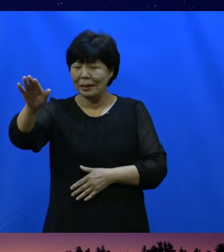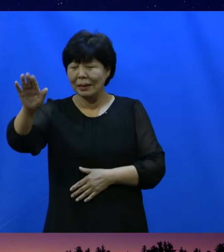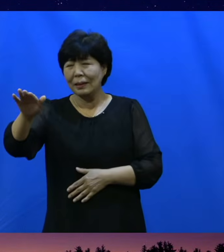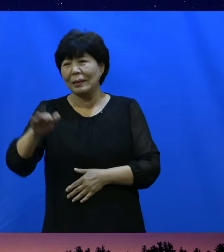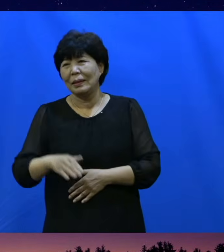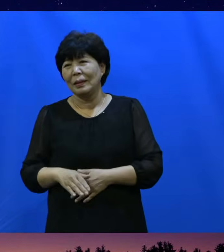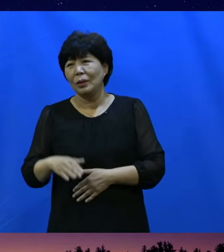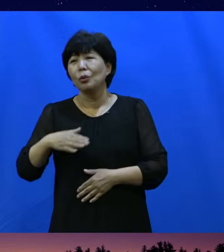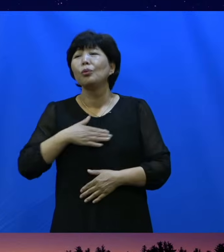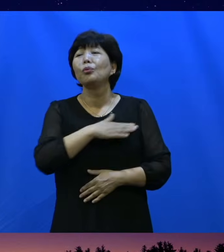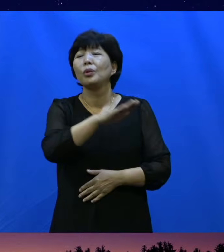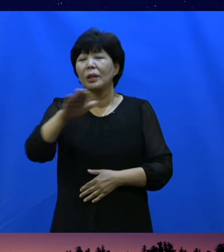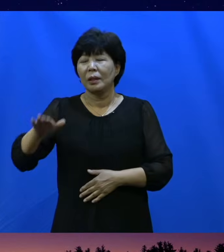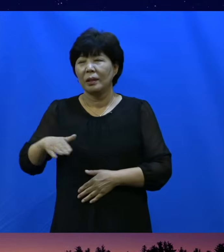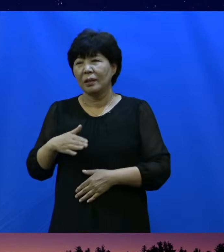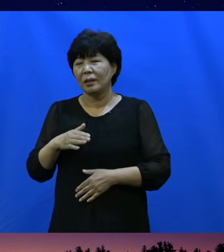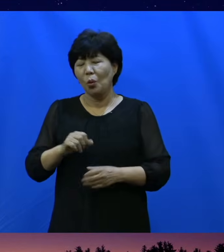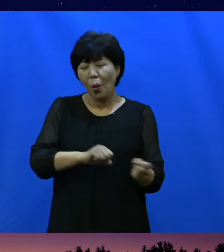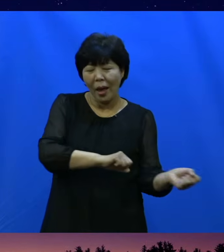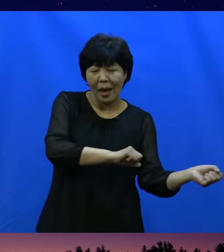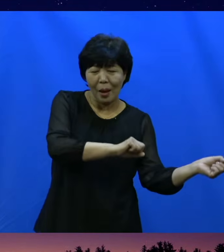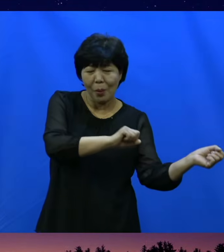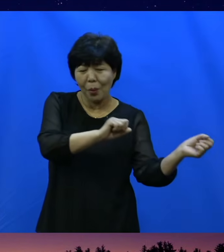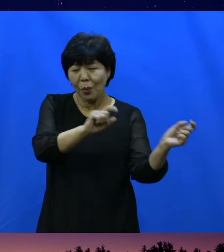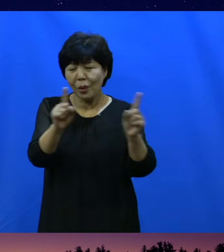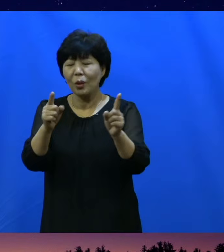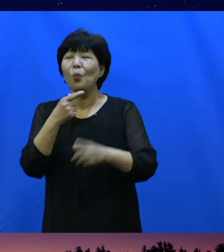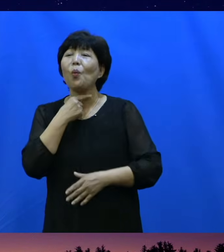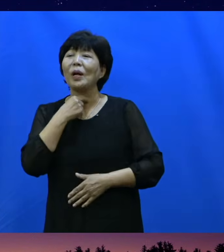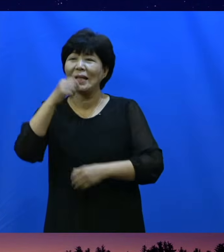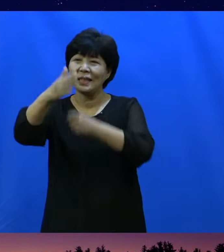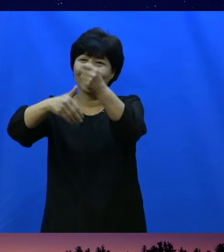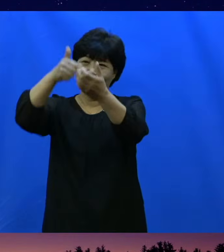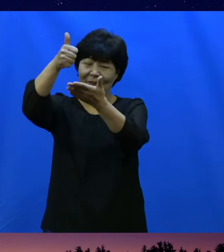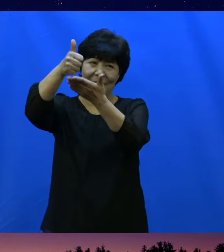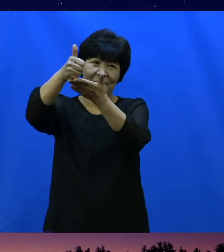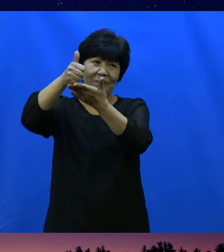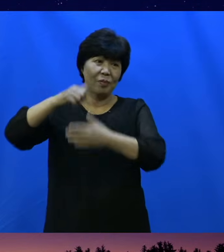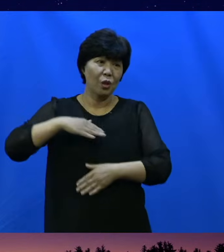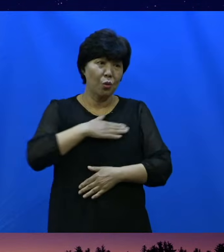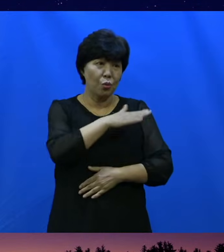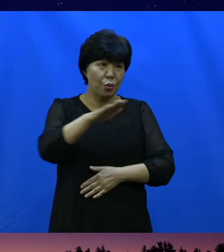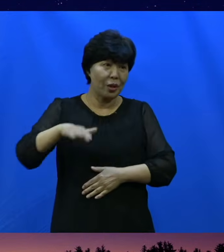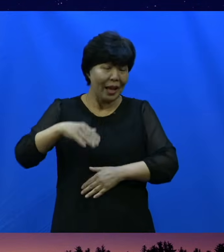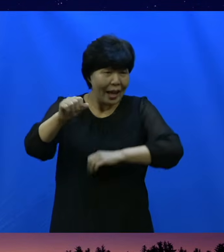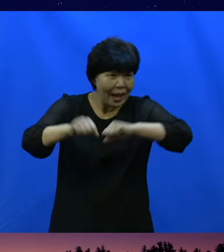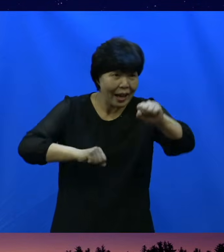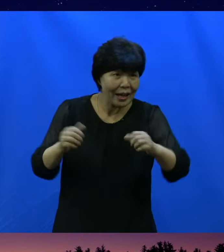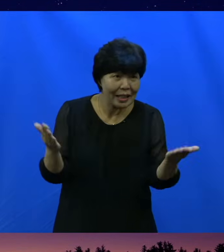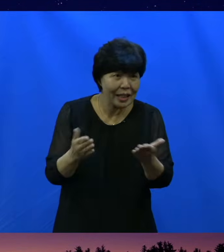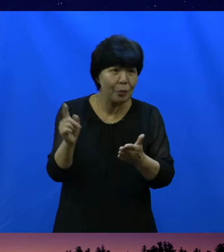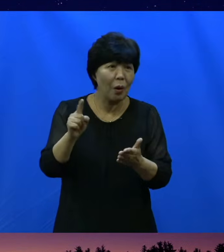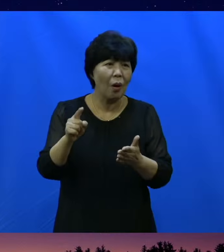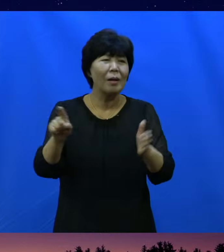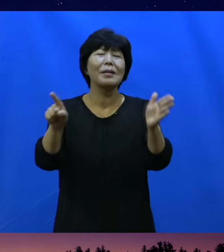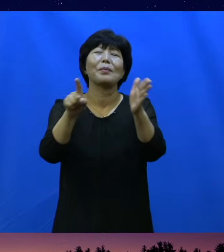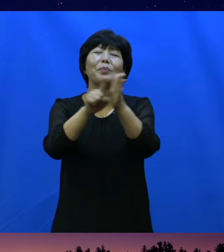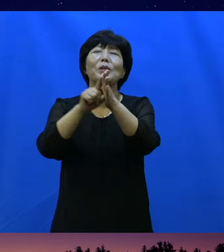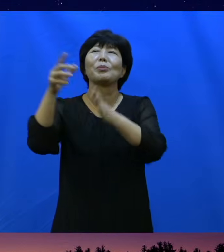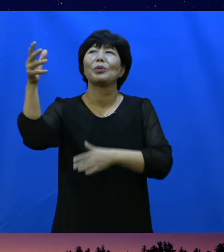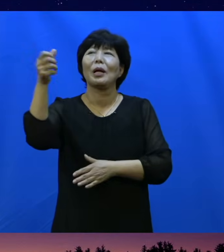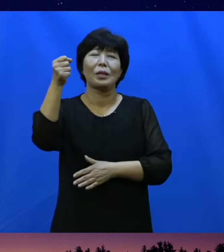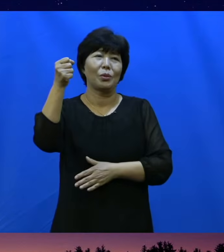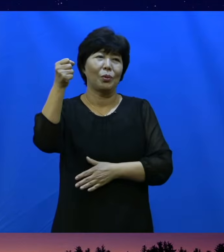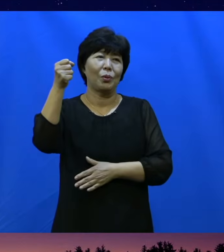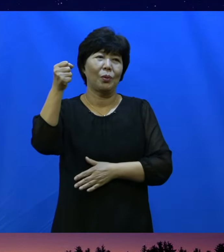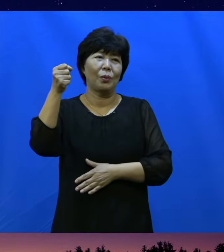회복을 적극적으로 이끄시는 하나님이시죠. 그러므로 우리가 할 일은 믿음으로 반응하는 겁니다. 히브리서 7장 25절에 그러므로